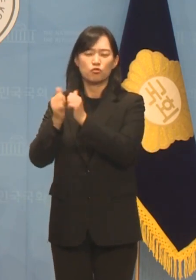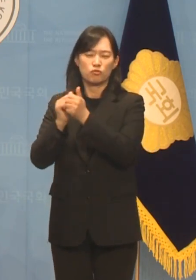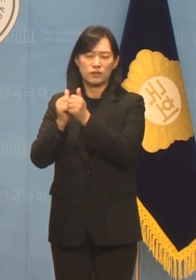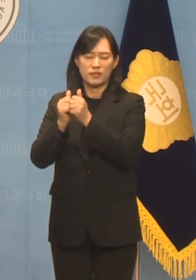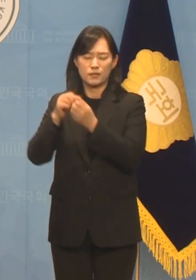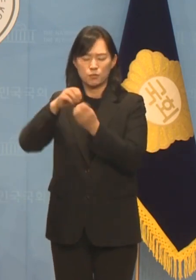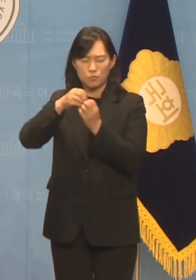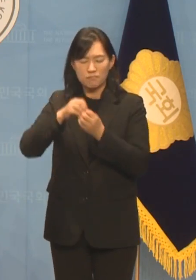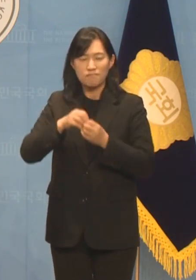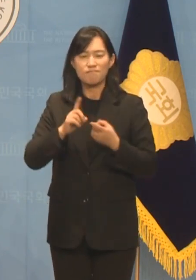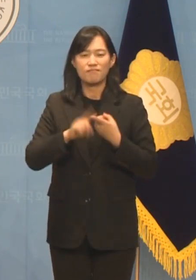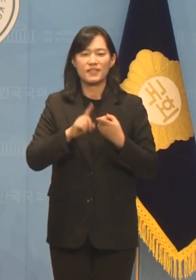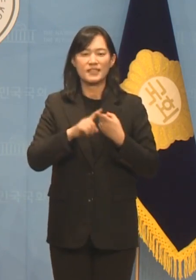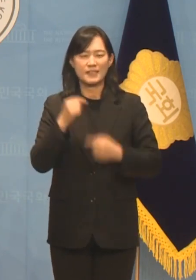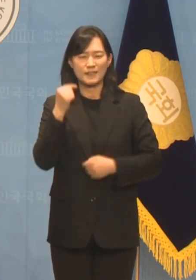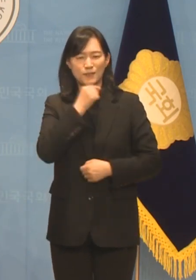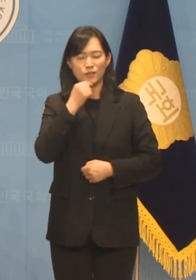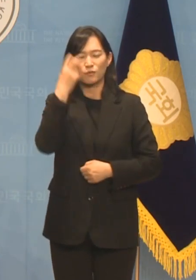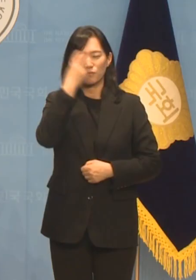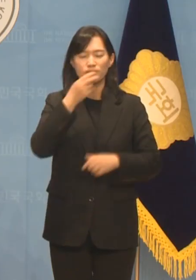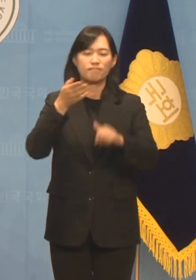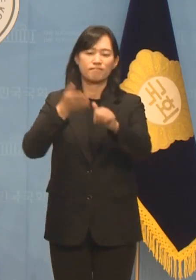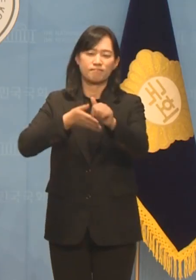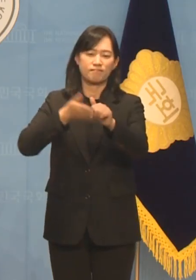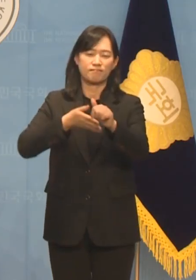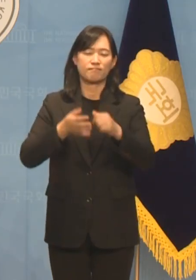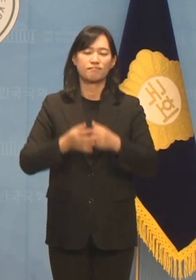대해 철저히 조사하십시오.